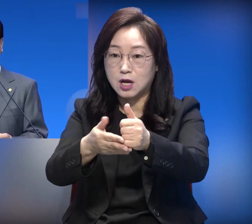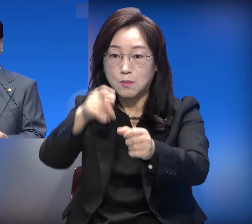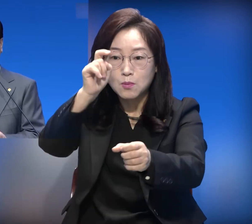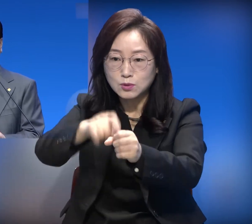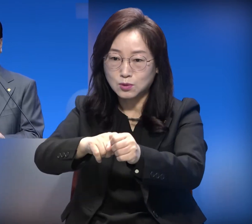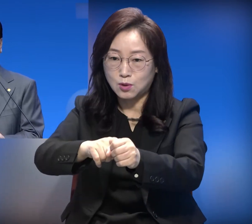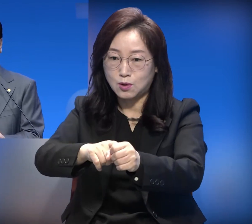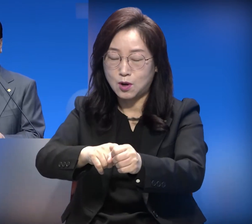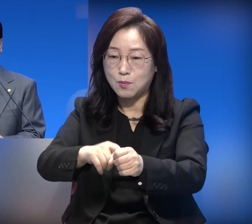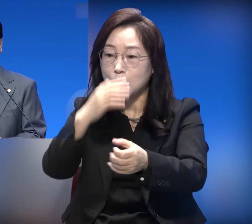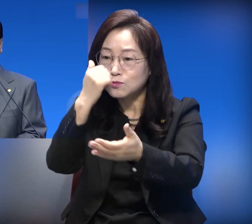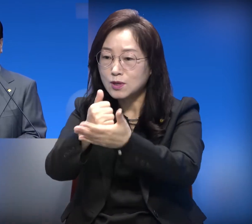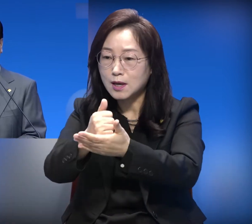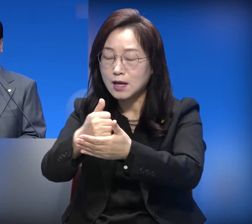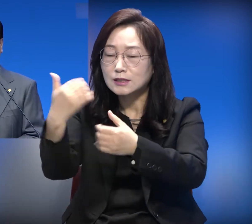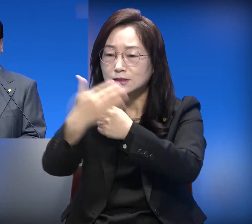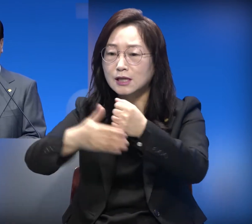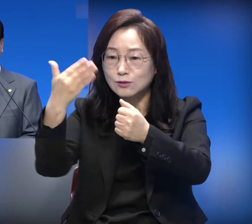물질로서